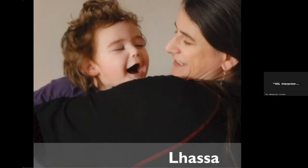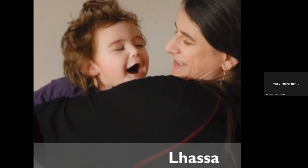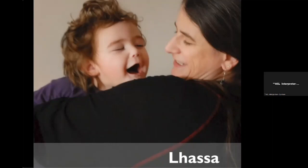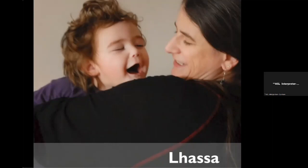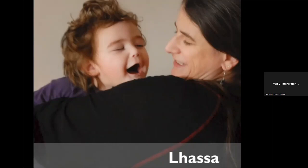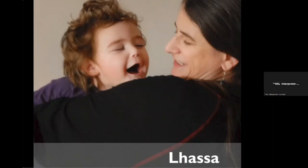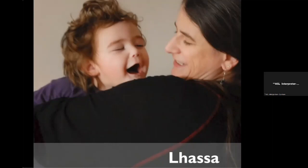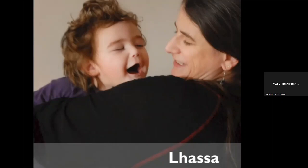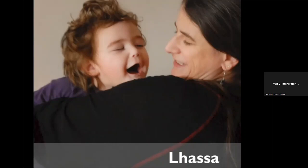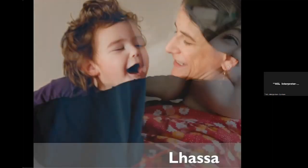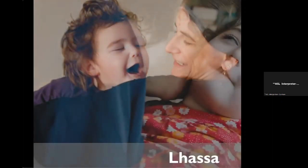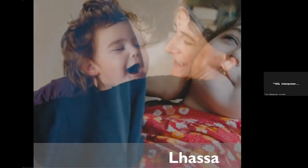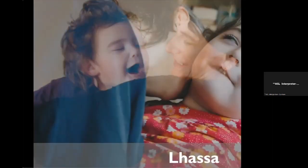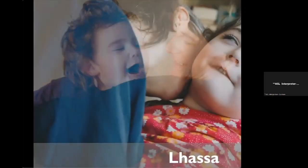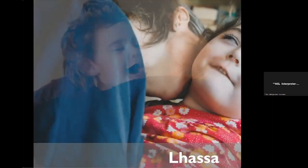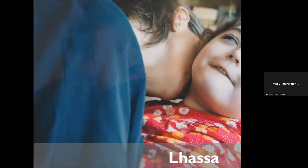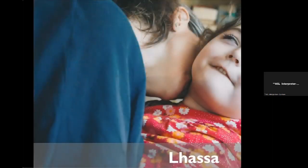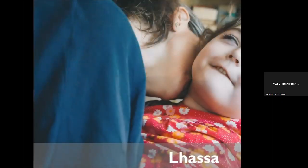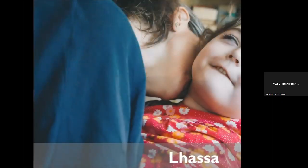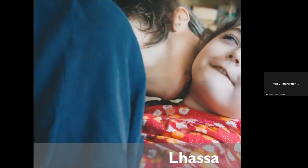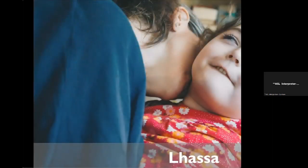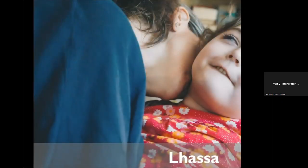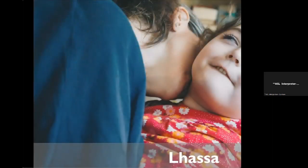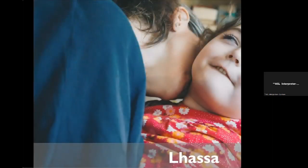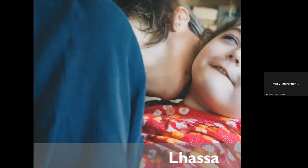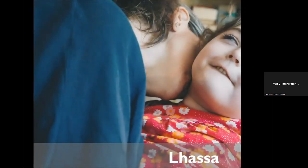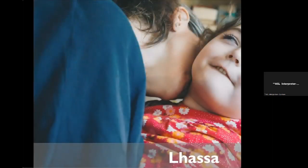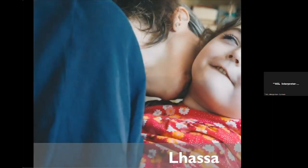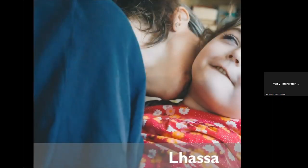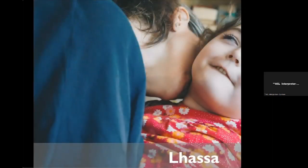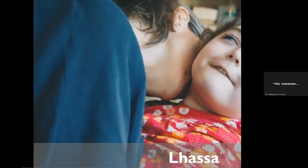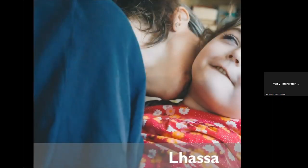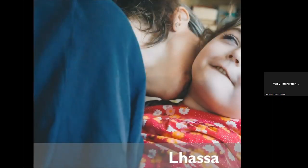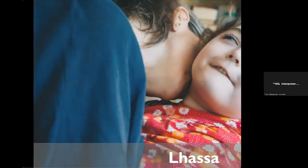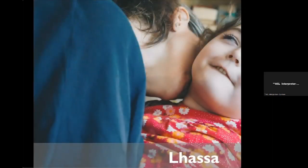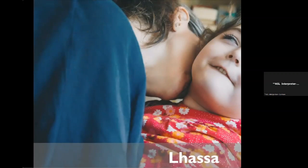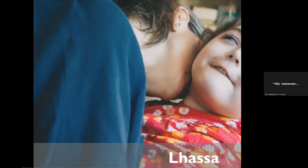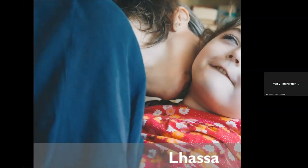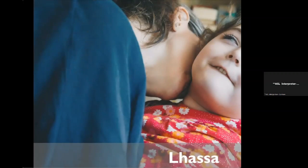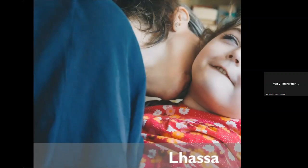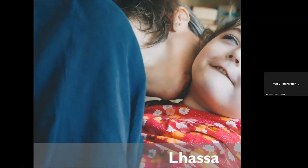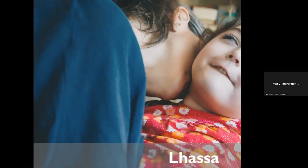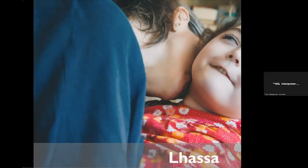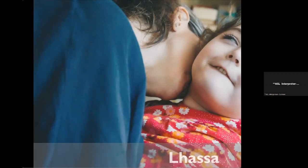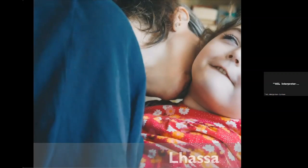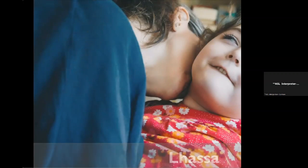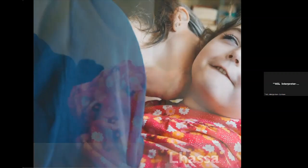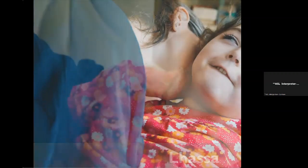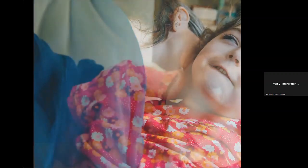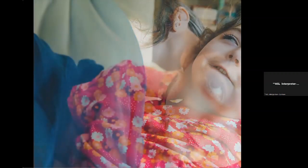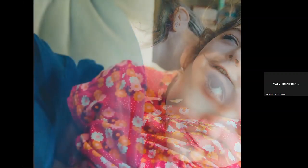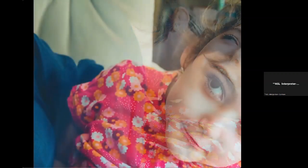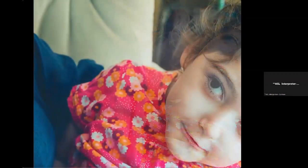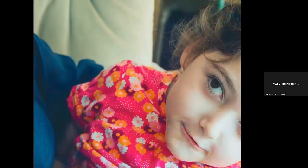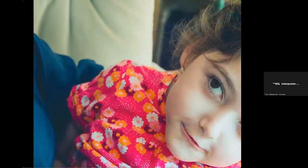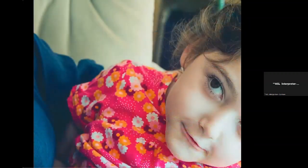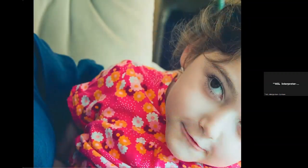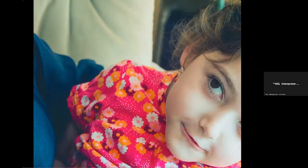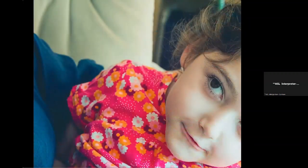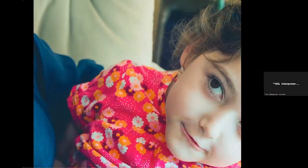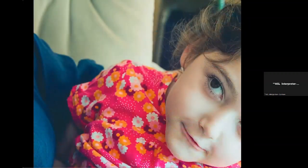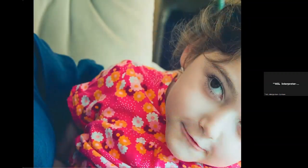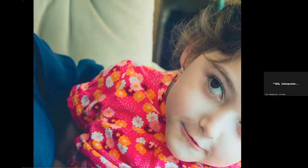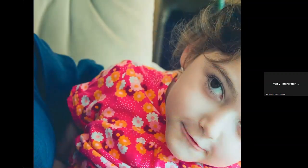I miss my cheek caressing her cheek, the surreal softness of her skin. I miss the way her smile